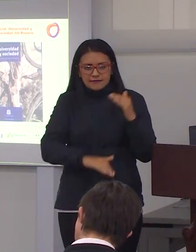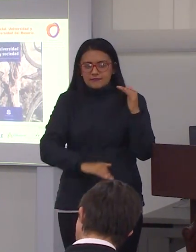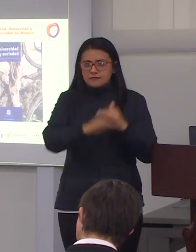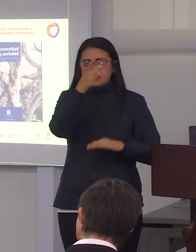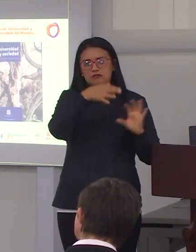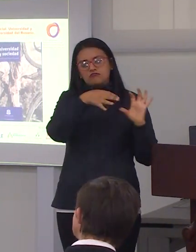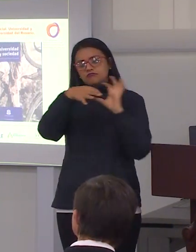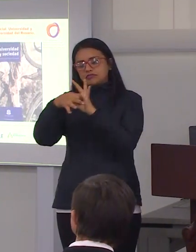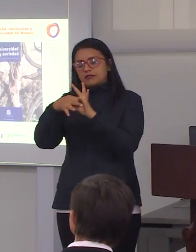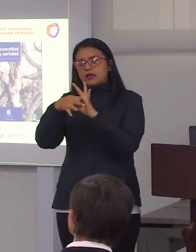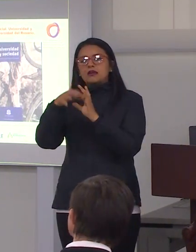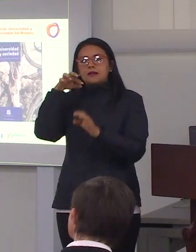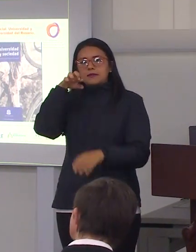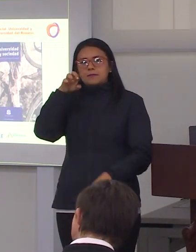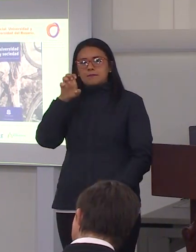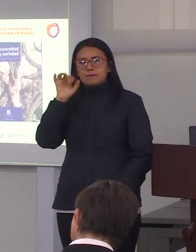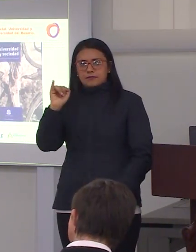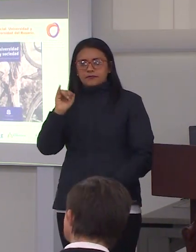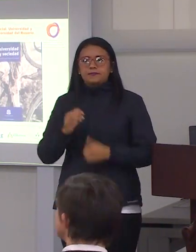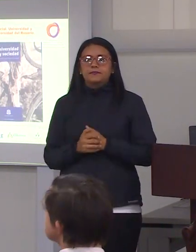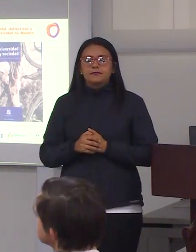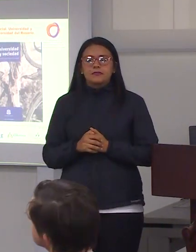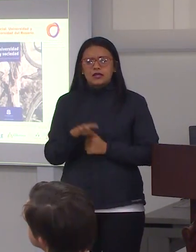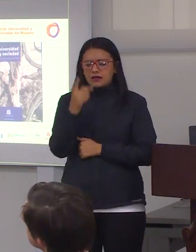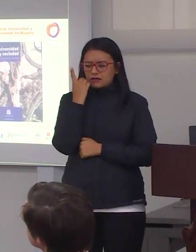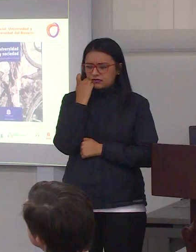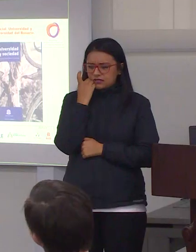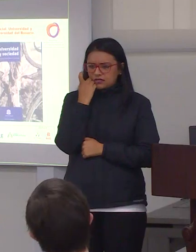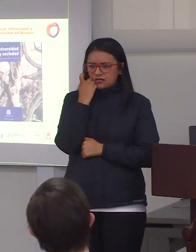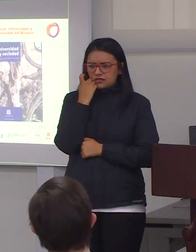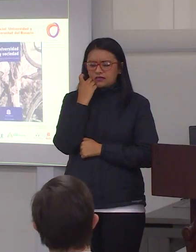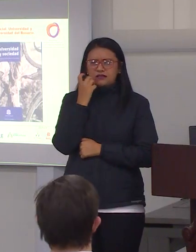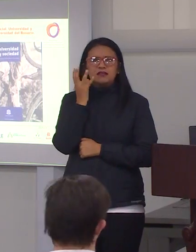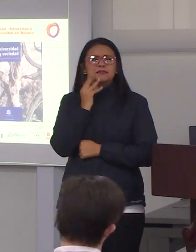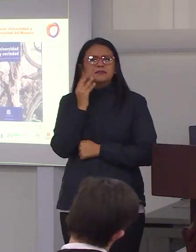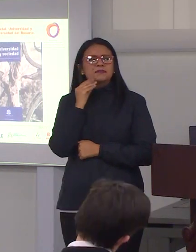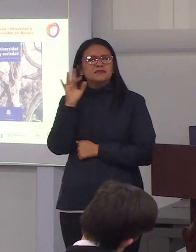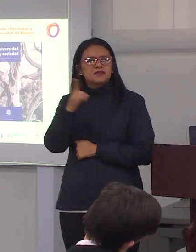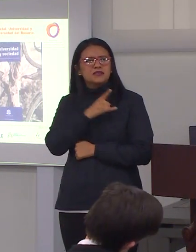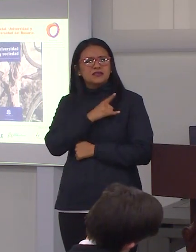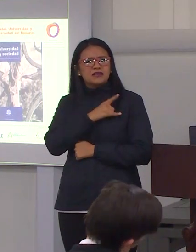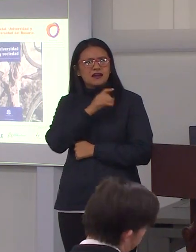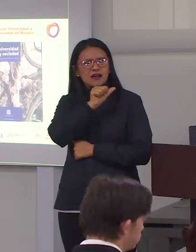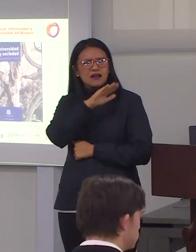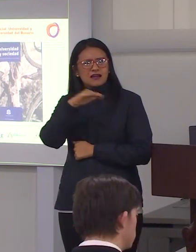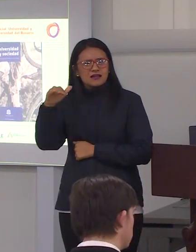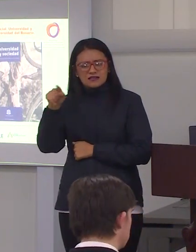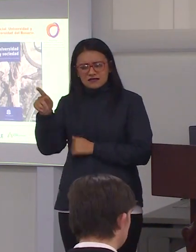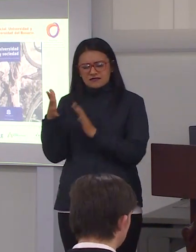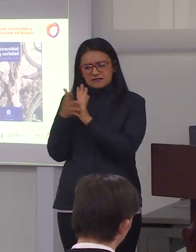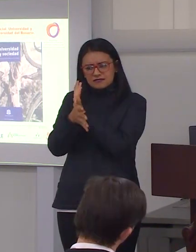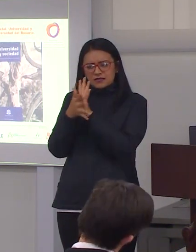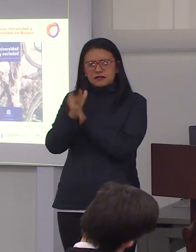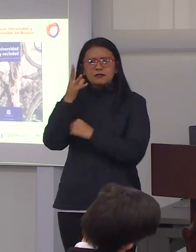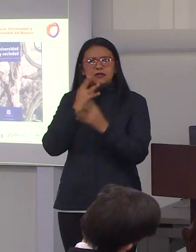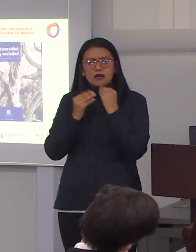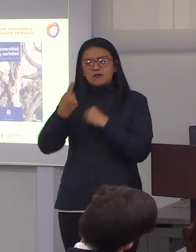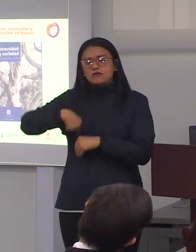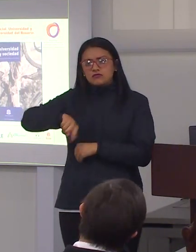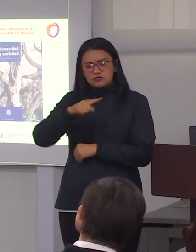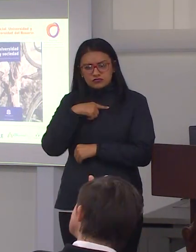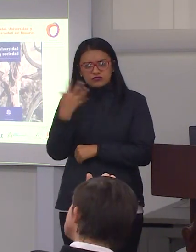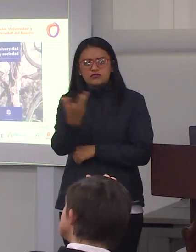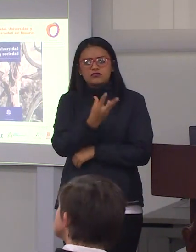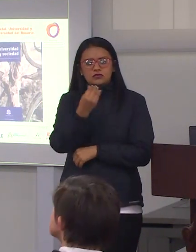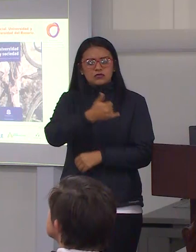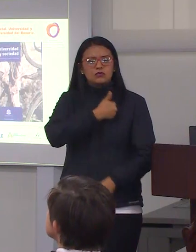articulados con el PEI. Como hablaban ayer de la experiencia de la Universidad de Antioquia, a nosotros todavía los